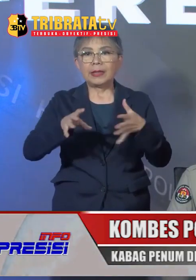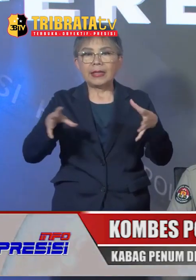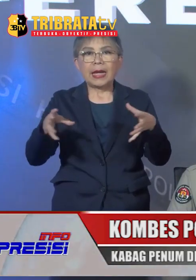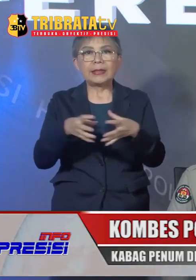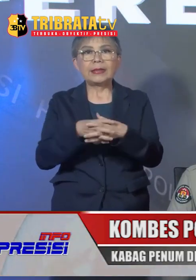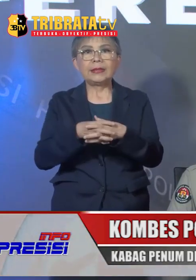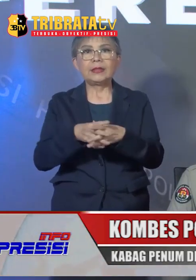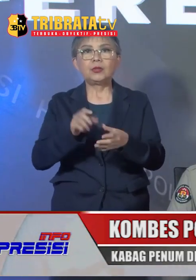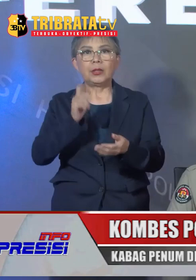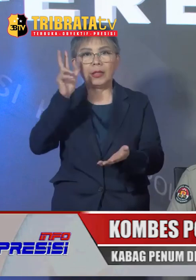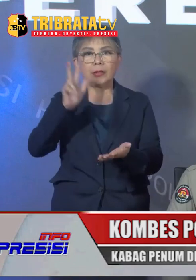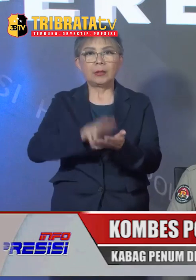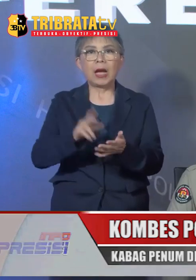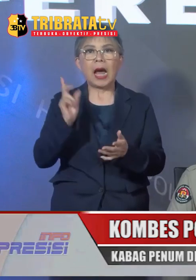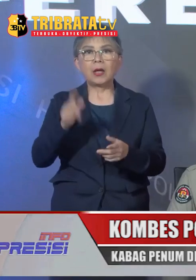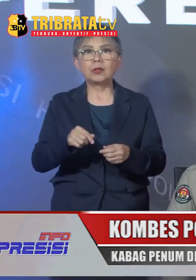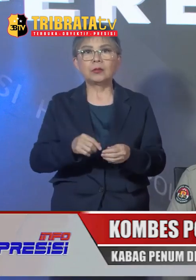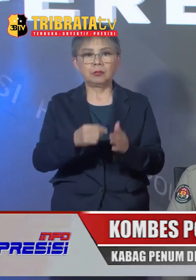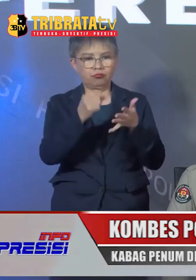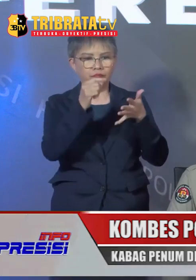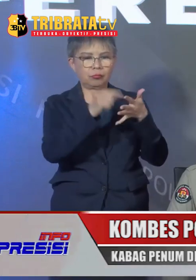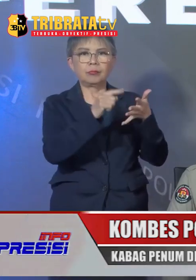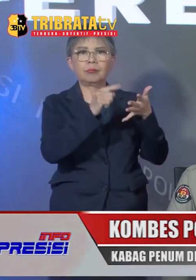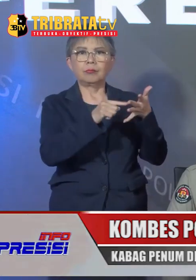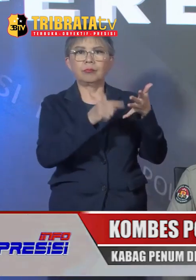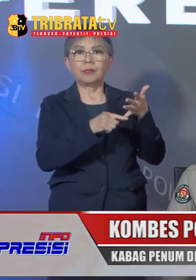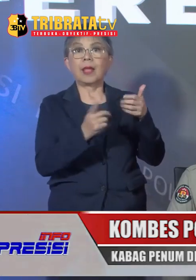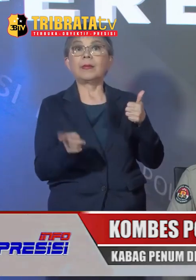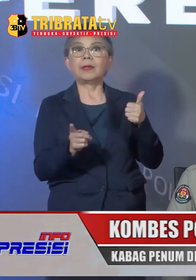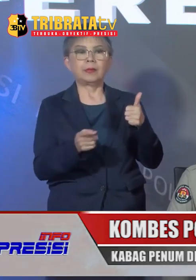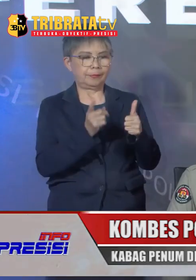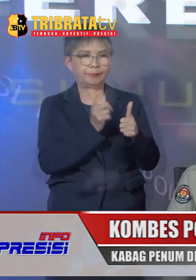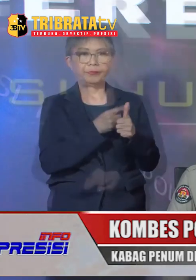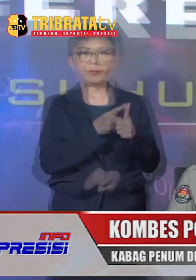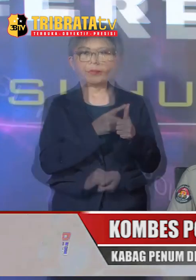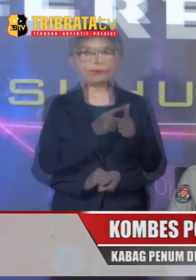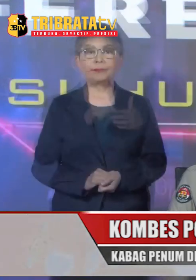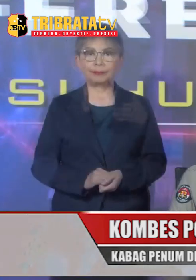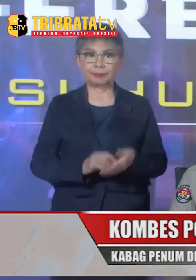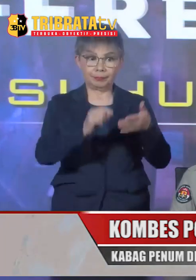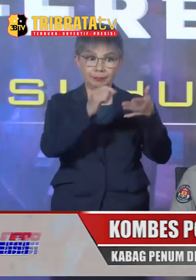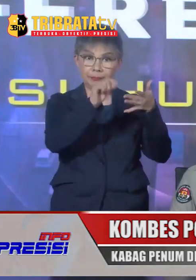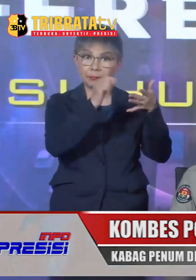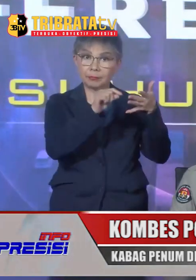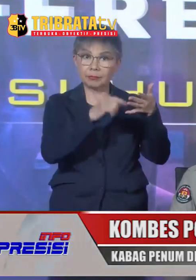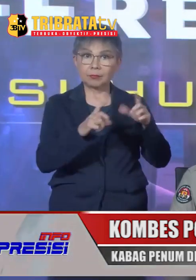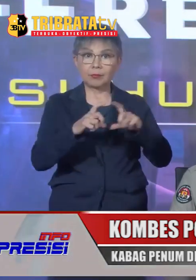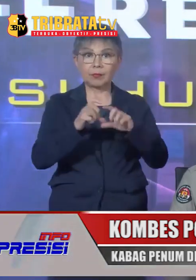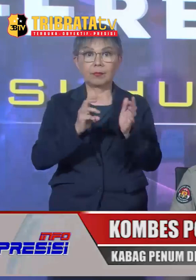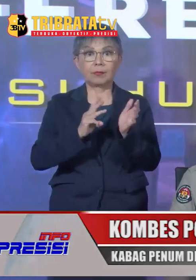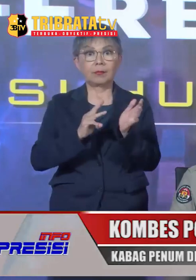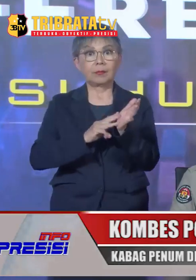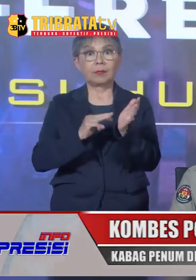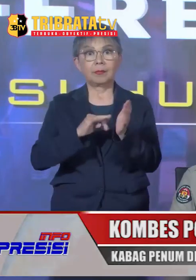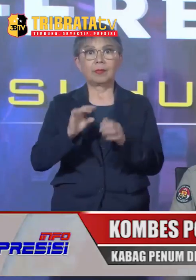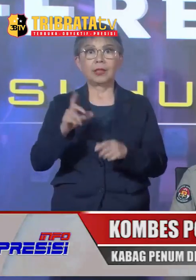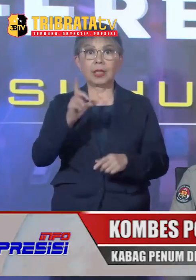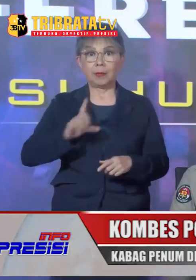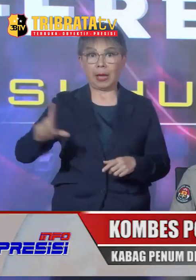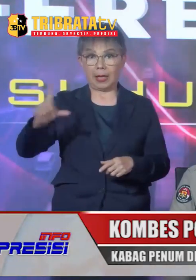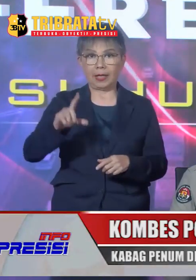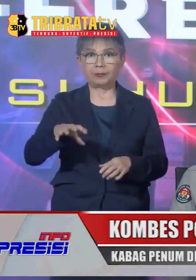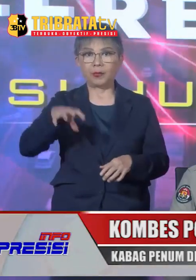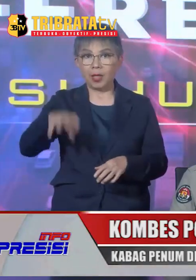terakreditasi wajib memenuhi kriteria yang terdiri dari persyaratan administrasi kelembagaan